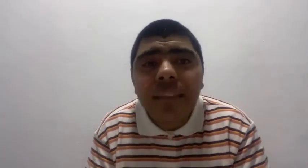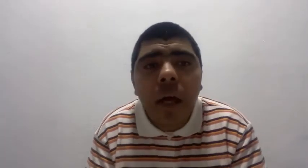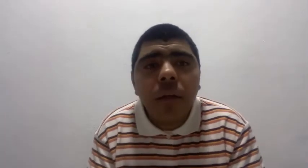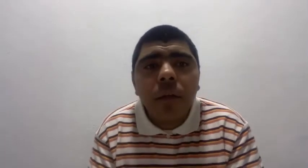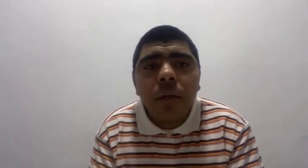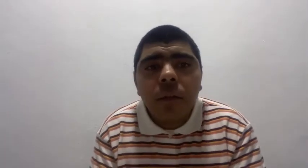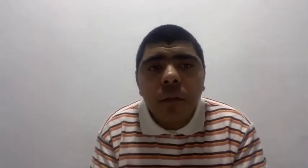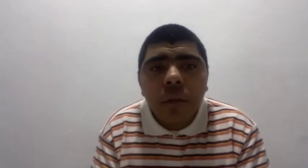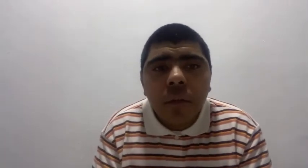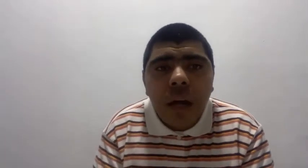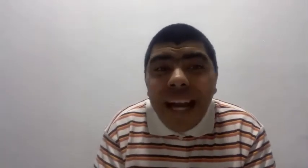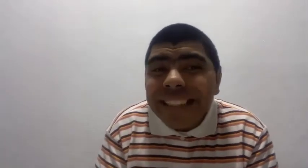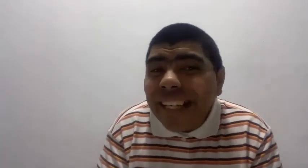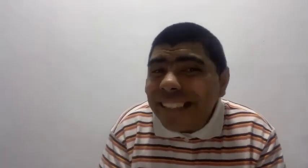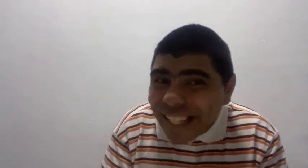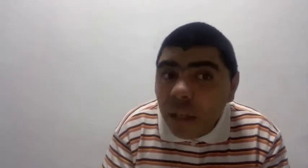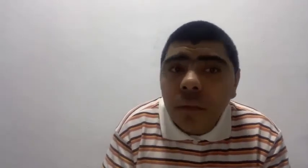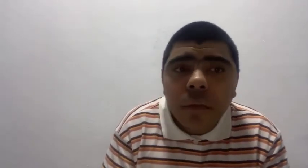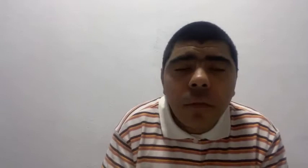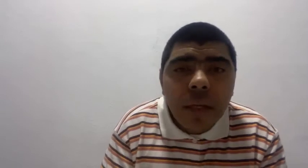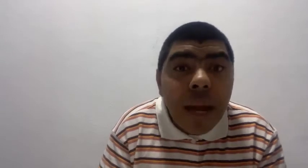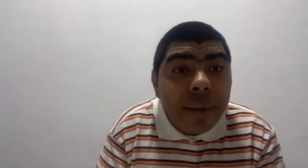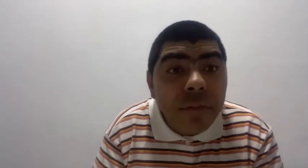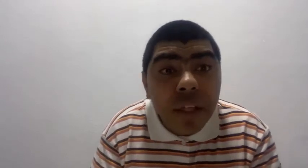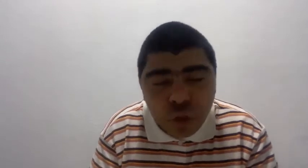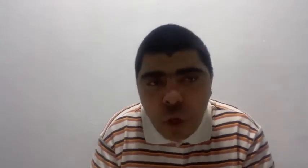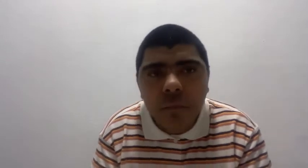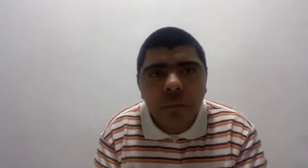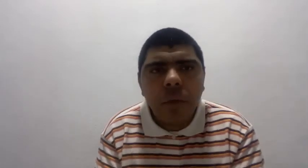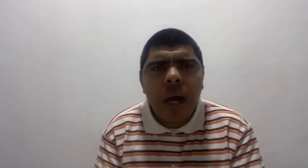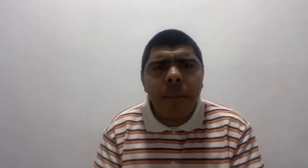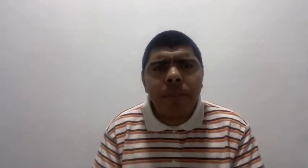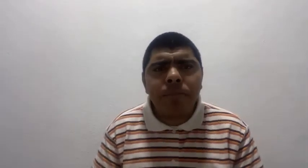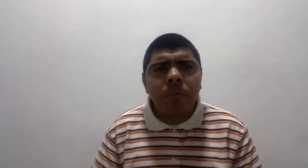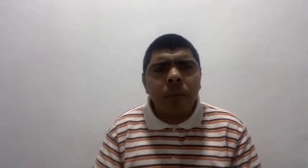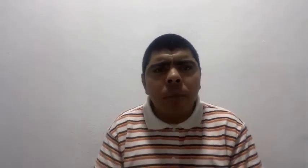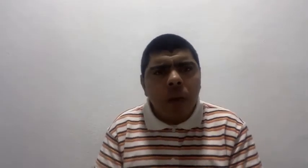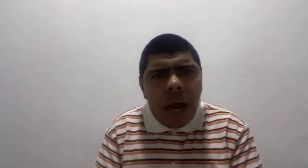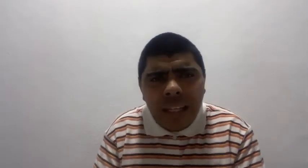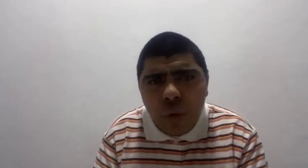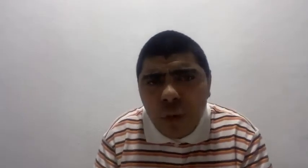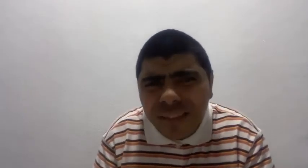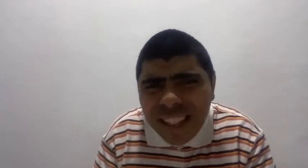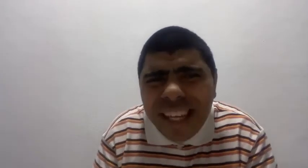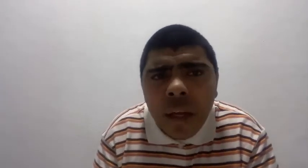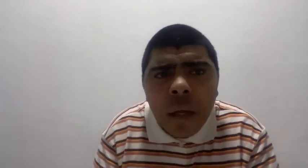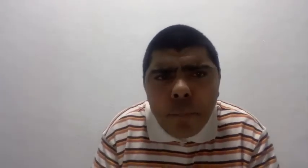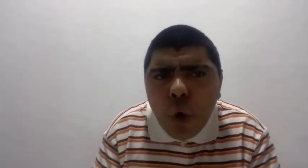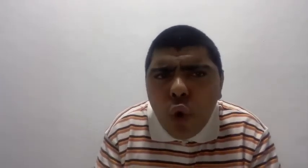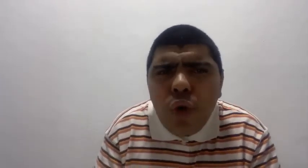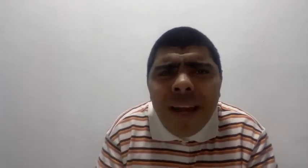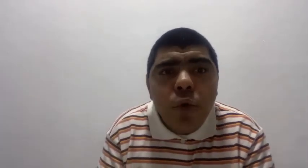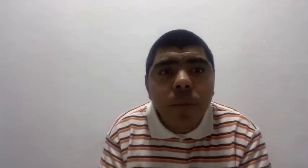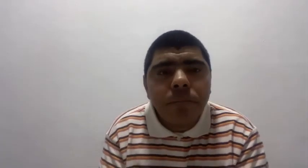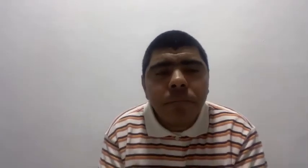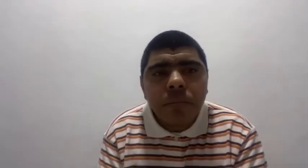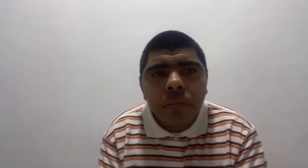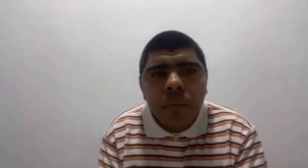falta alcanzar la perfección. Amén. Aleluya. Así que procuremos,